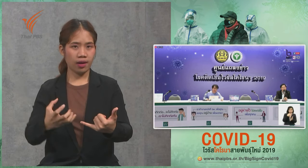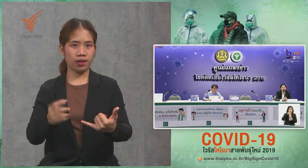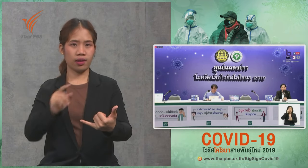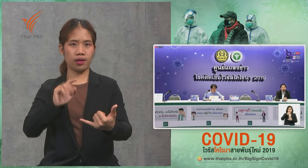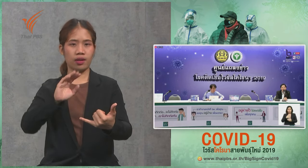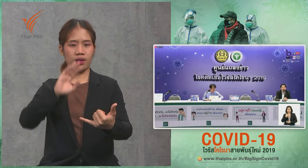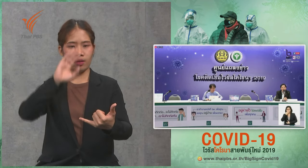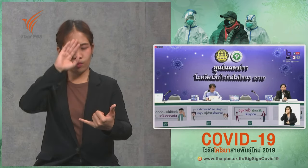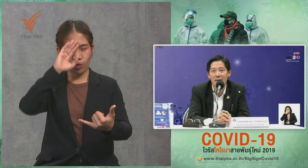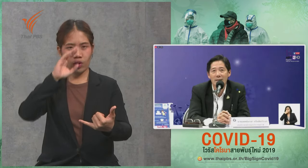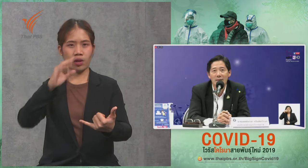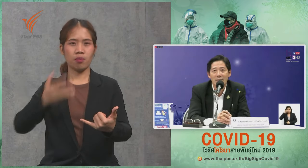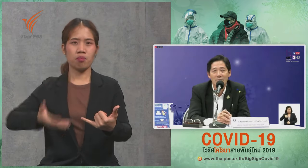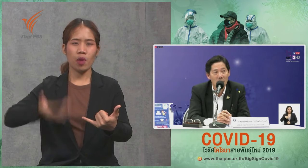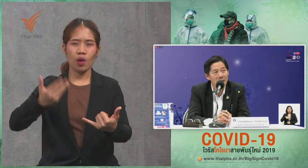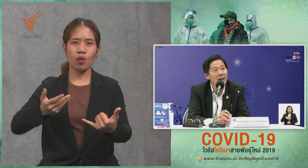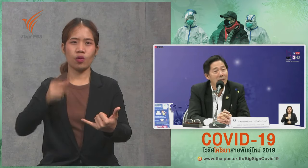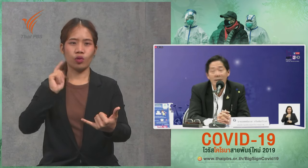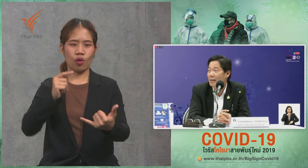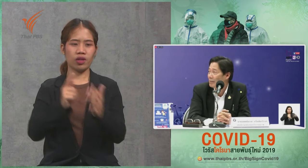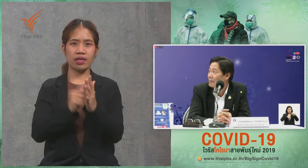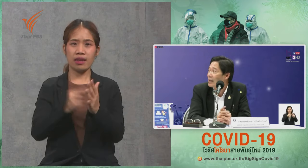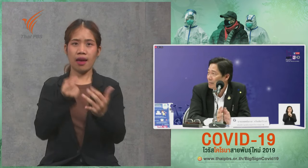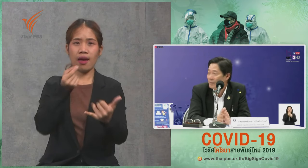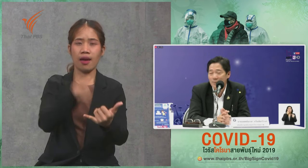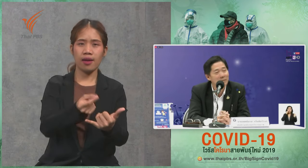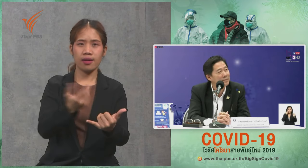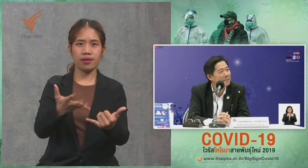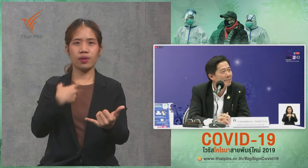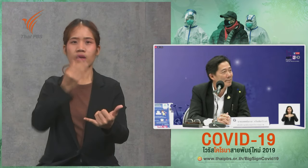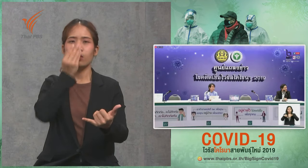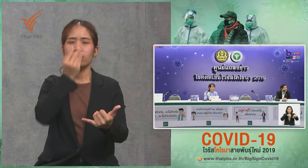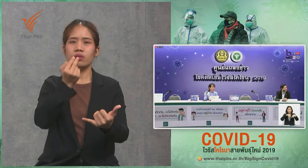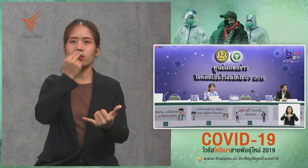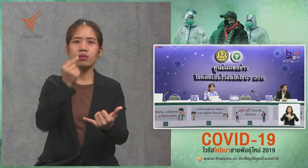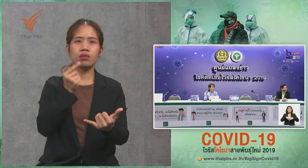ใช้เครื่องช่วยหายใจก็จะเป็นไปตามนั้นนะครับ ครับ